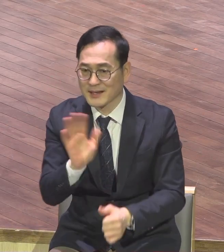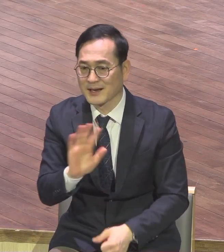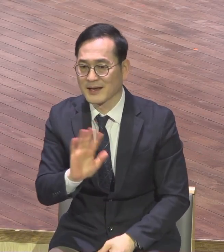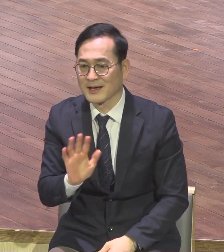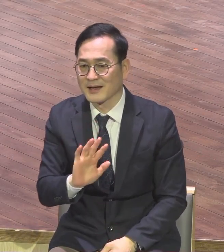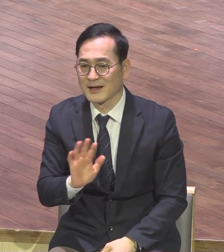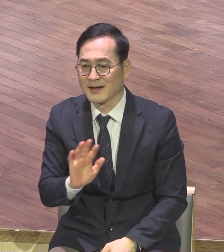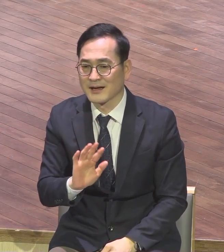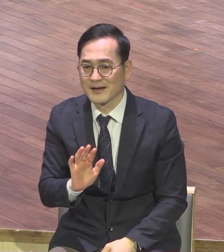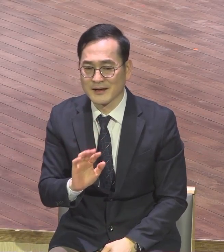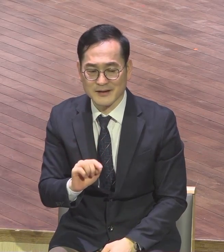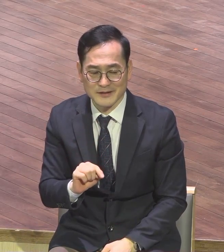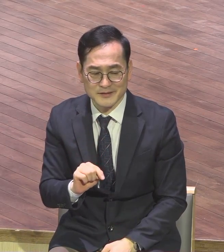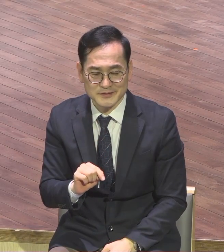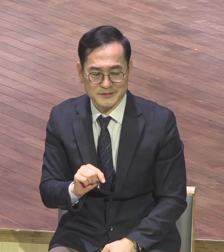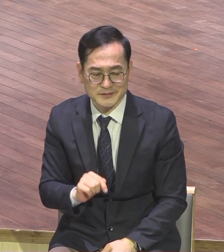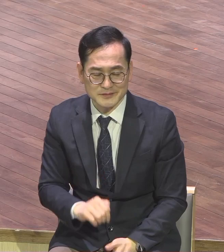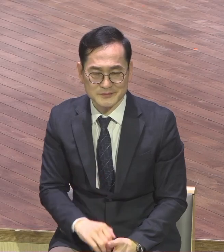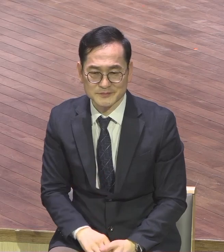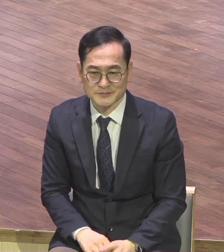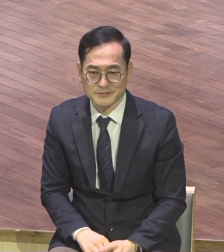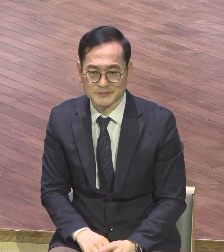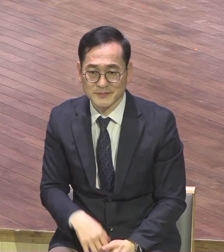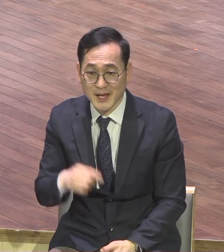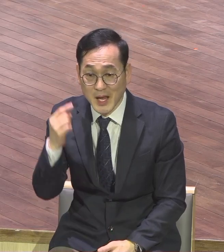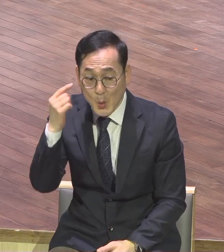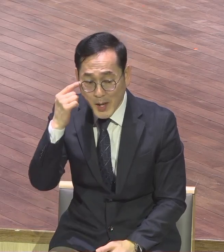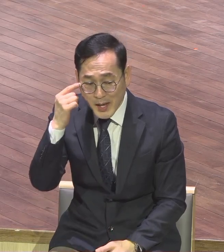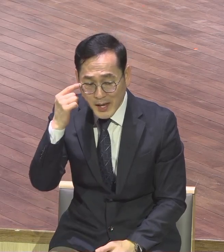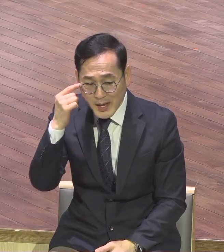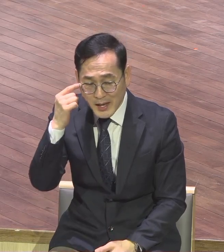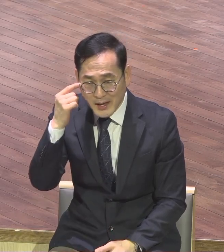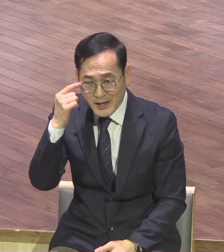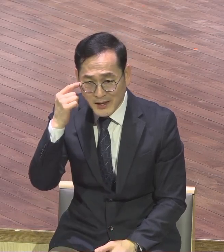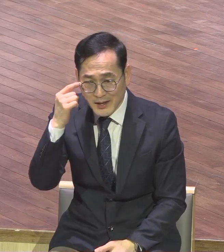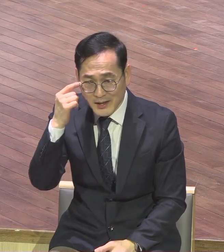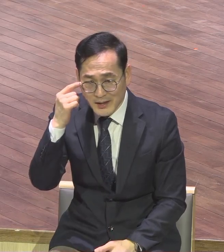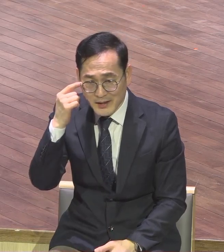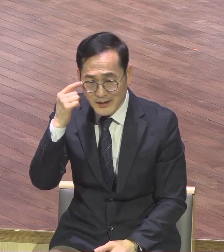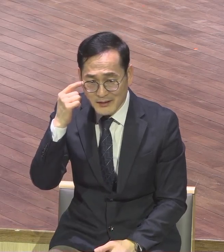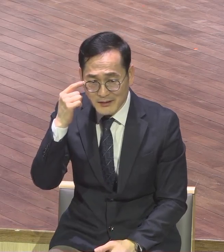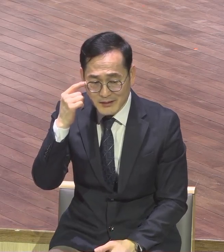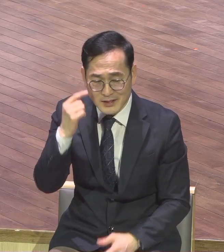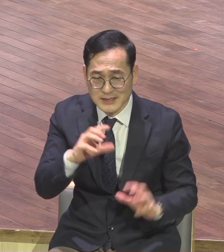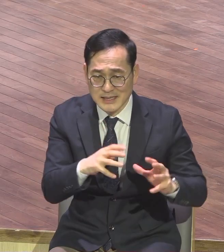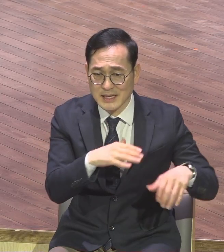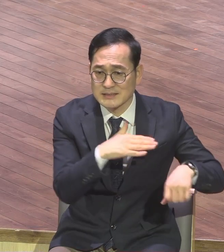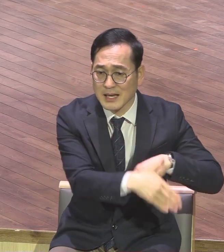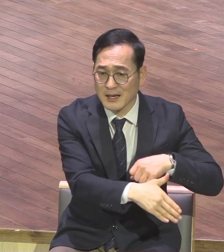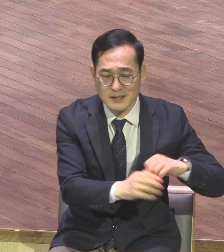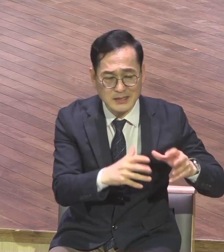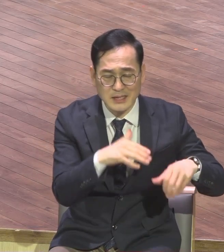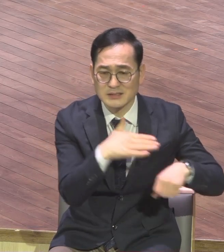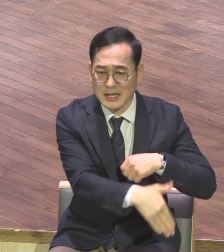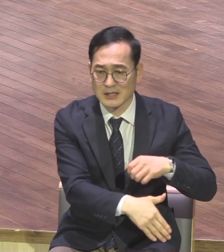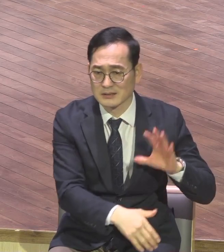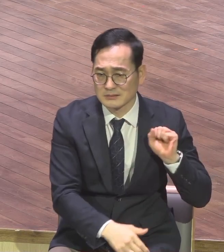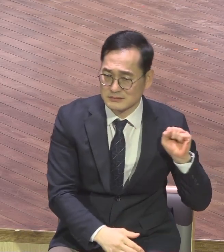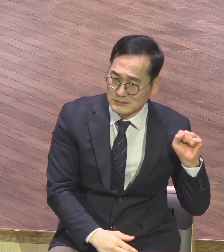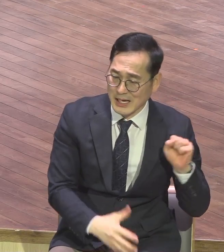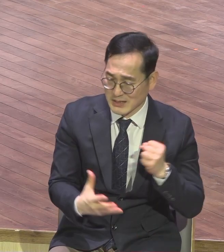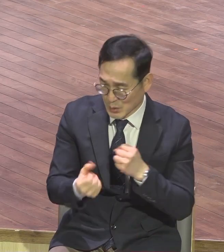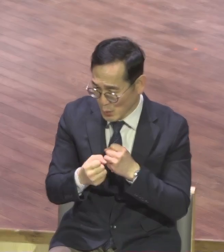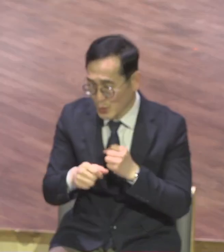절대로 직장 다니는 사람 맡기지 말아. 왜냐? 나누기 30에 사는 사람 개념이 딱 바뀌어 있어. 그러니까 고거가 사니까 그 잣대